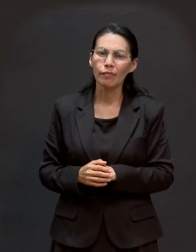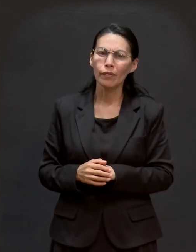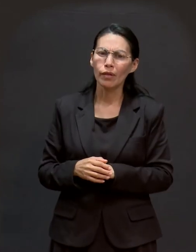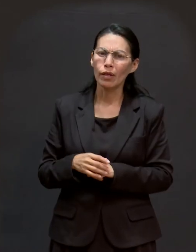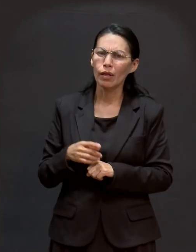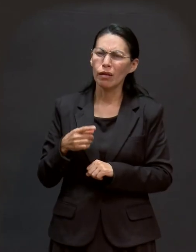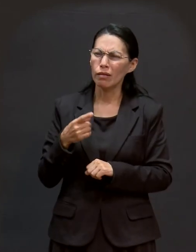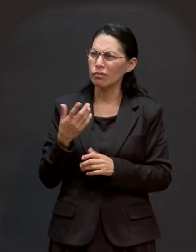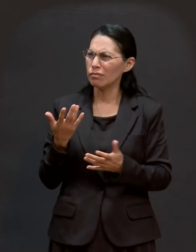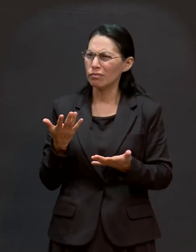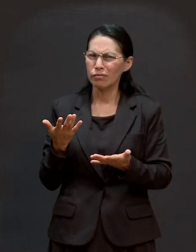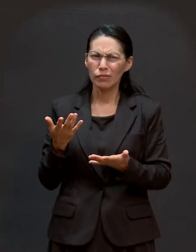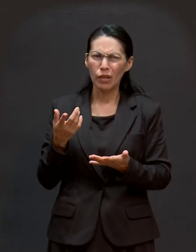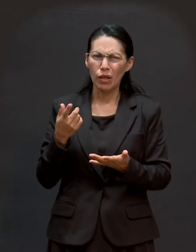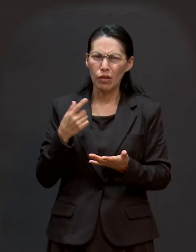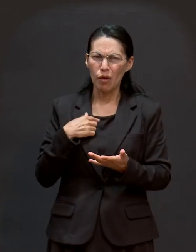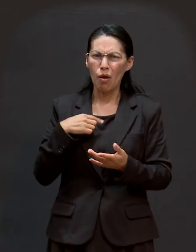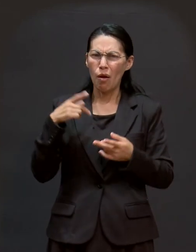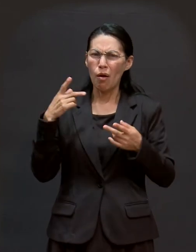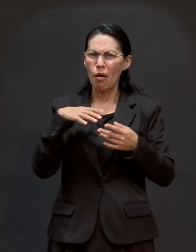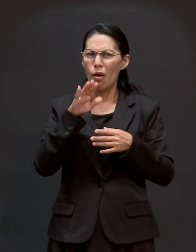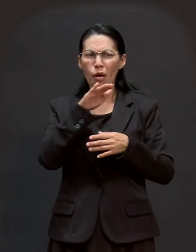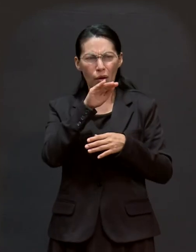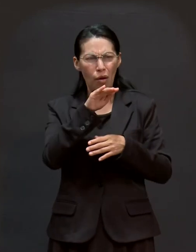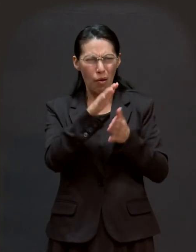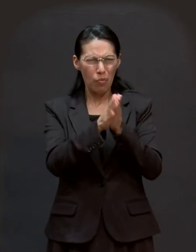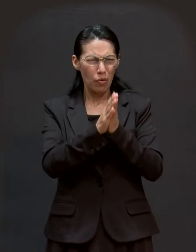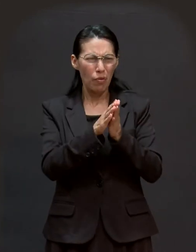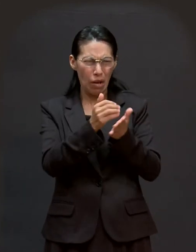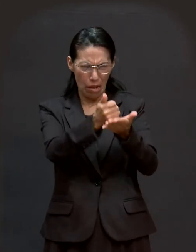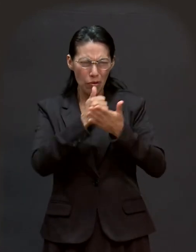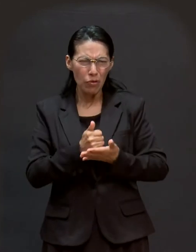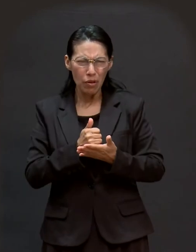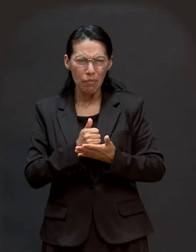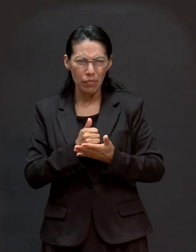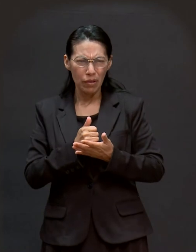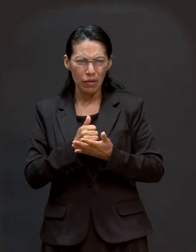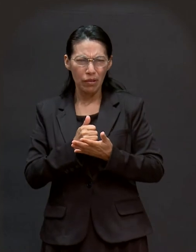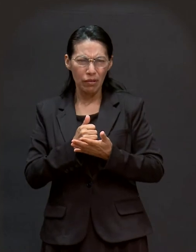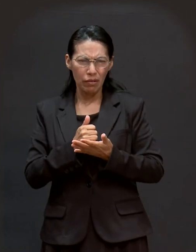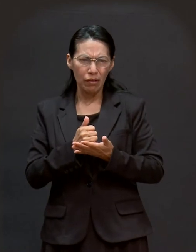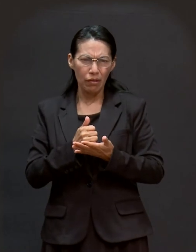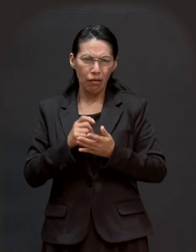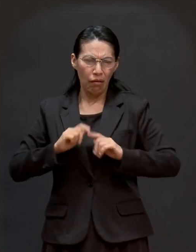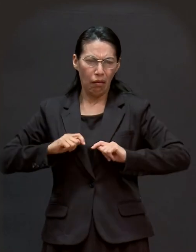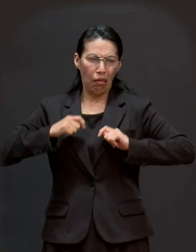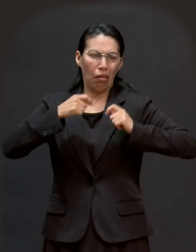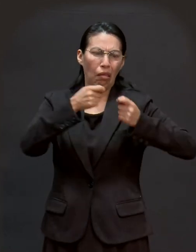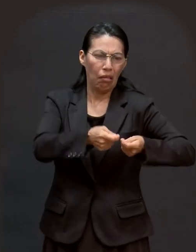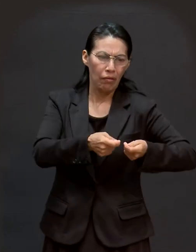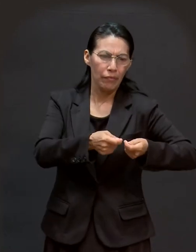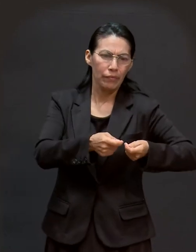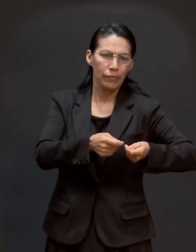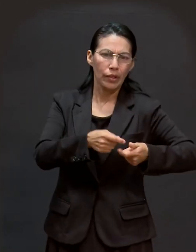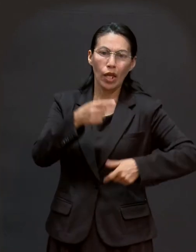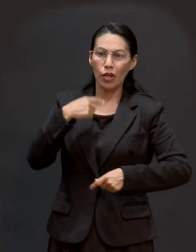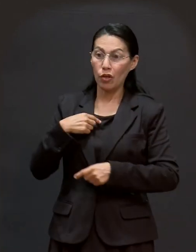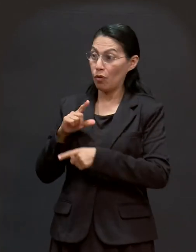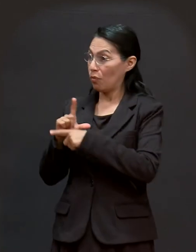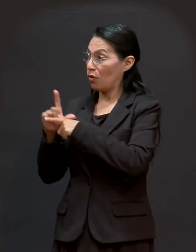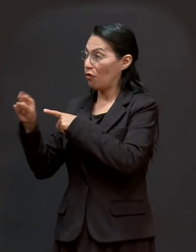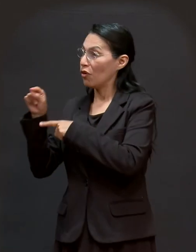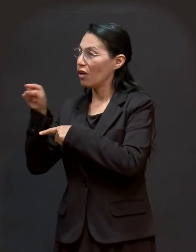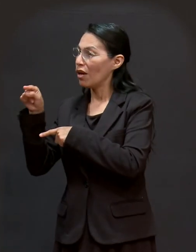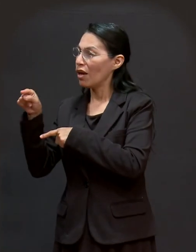le pasé la responsabilidad la siguiente persona que tenía que hacer algo al frente y me fui detrás de ella porque tú nunca yo ahora adelante un capellán